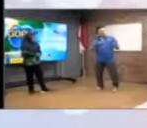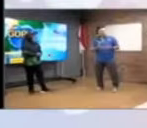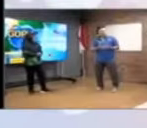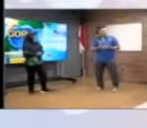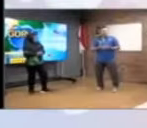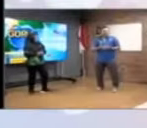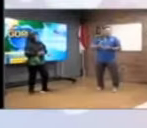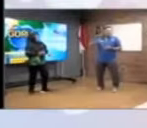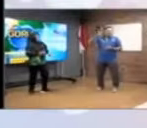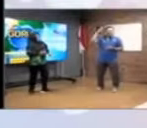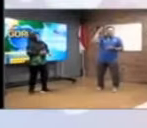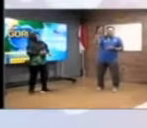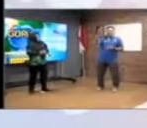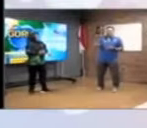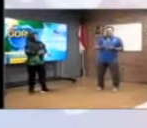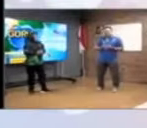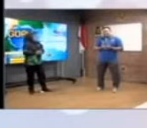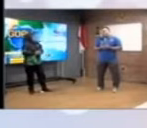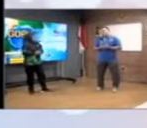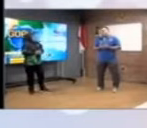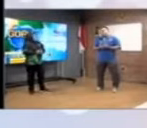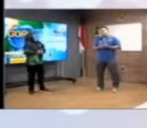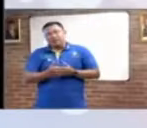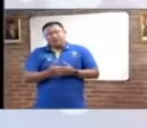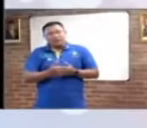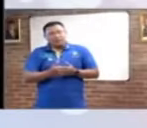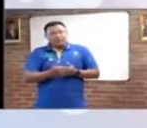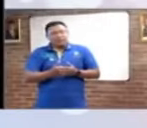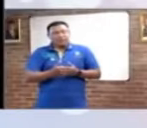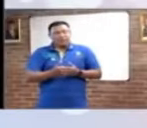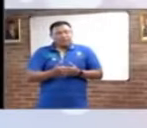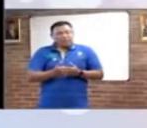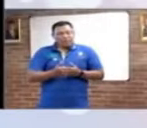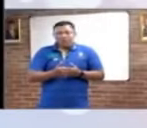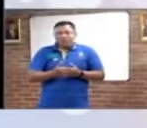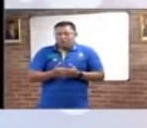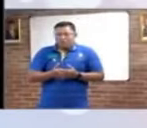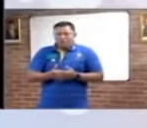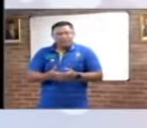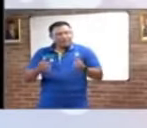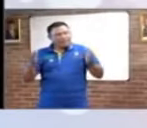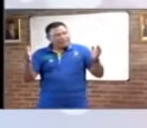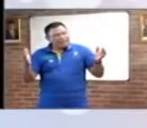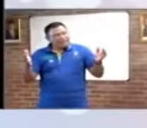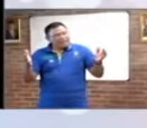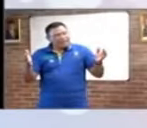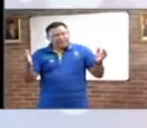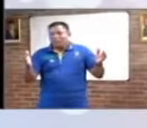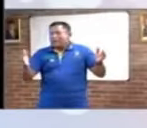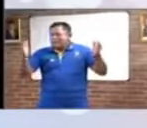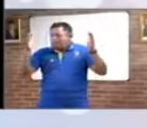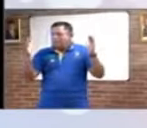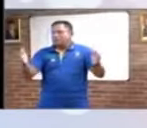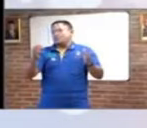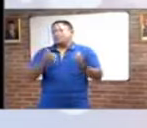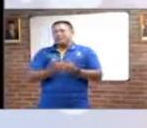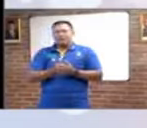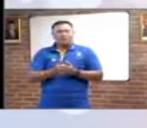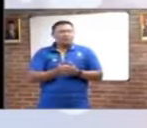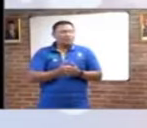manfaatnya. Jadi anak-anak sekalian dan para orang tua, mohon diperhatikan anak-anak